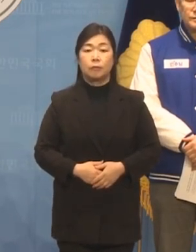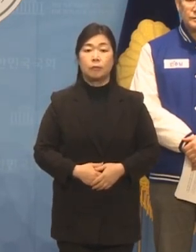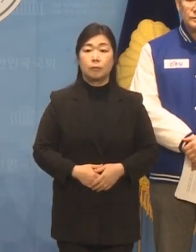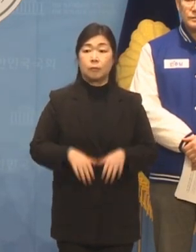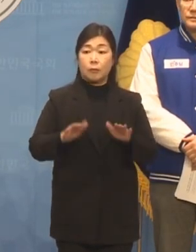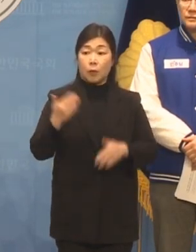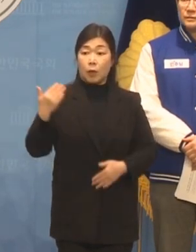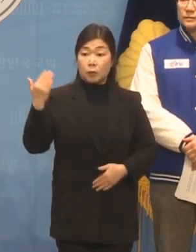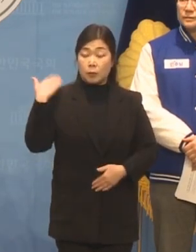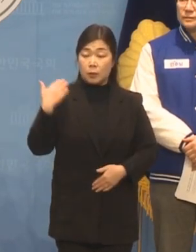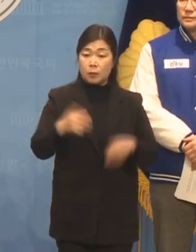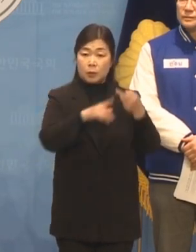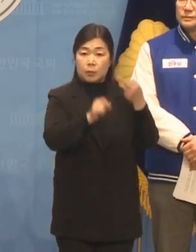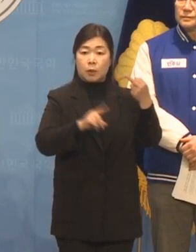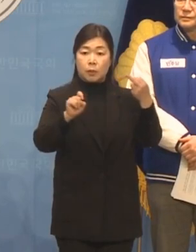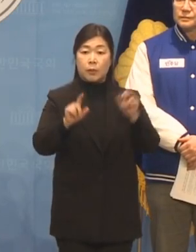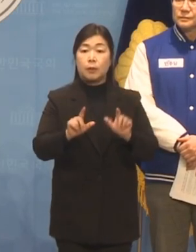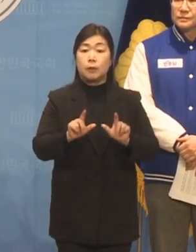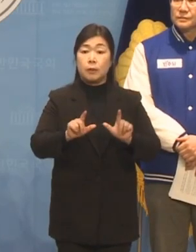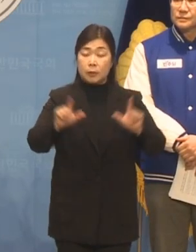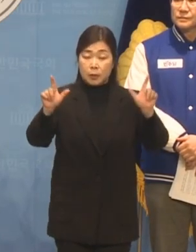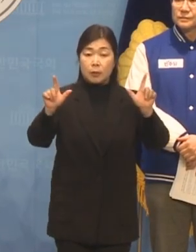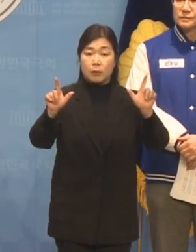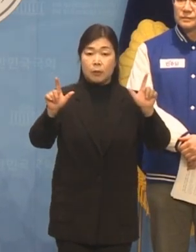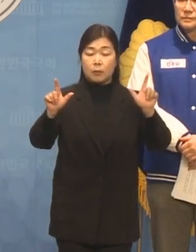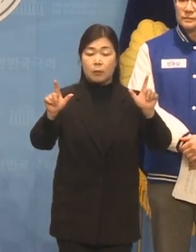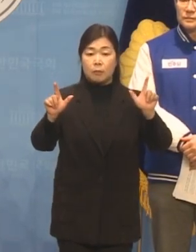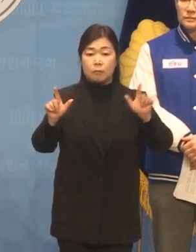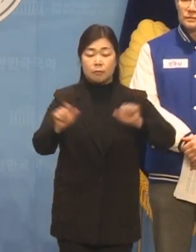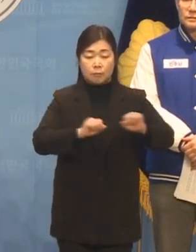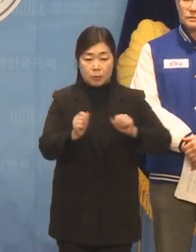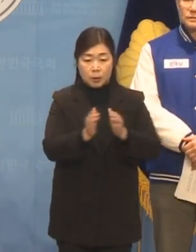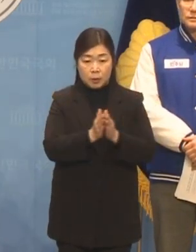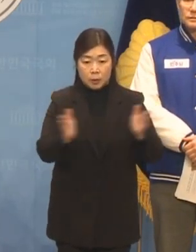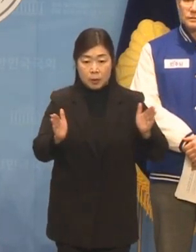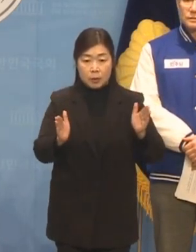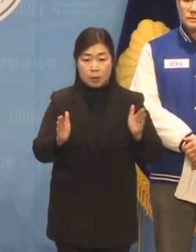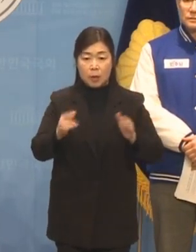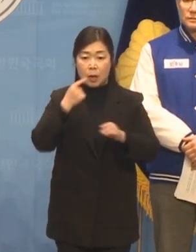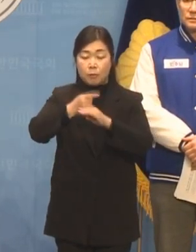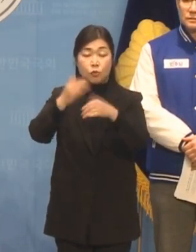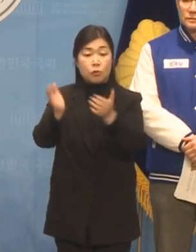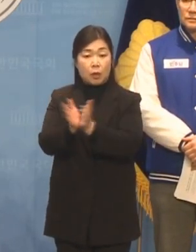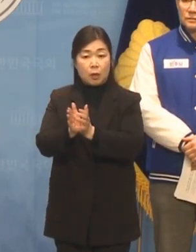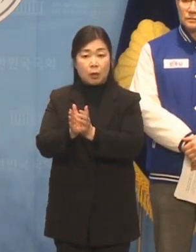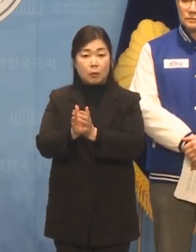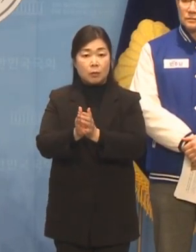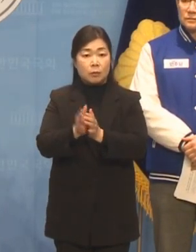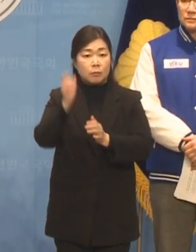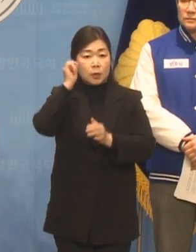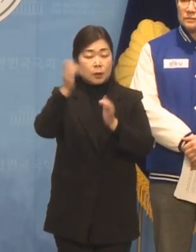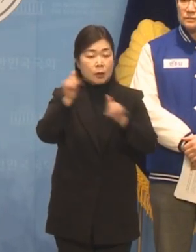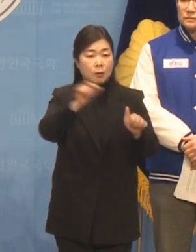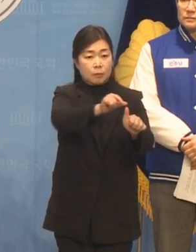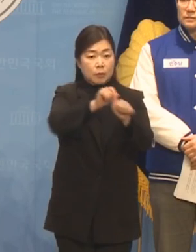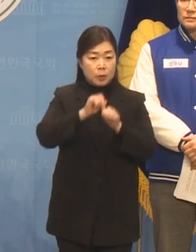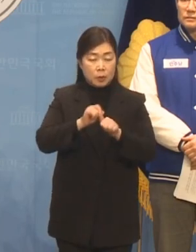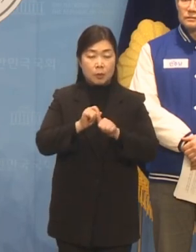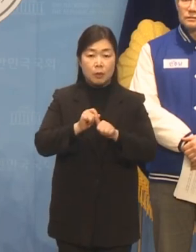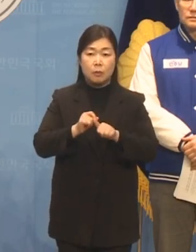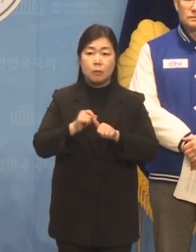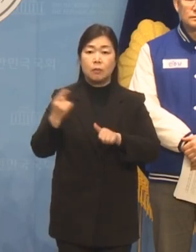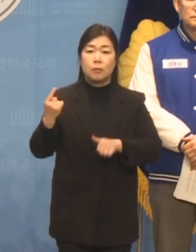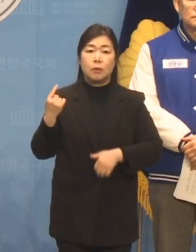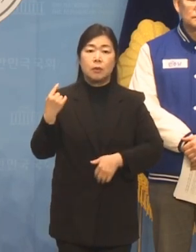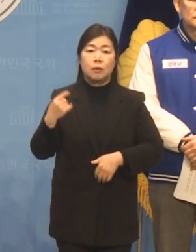저희 지난 12월 11일에 시작된 더불어민주당 인재 영입이 지난주 금요일 2월 23일로